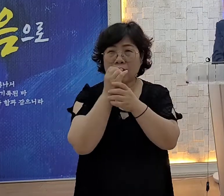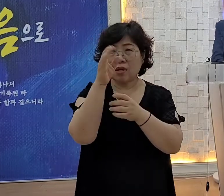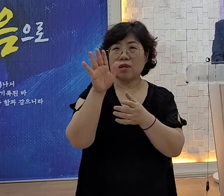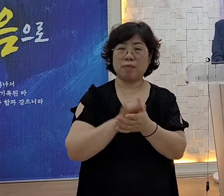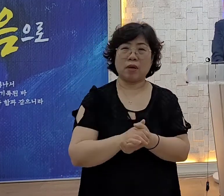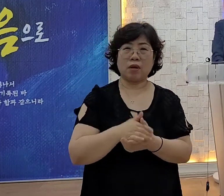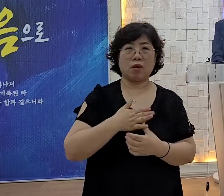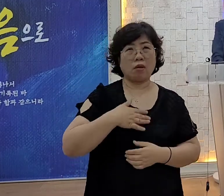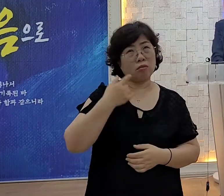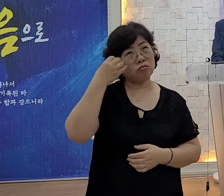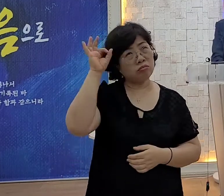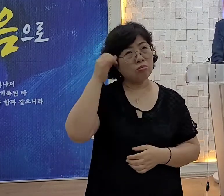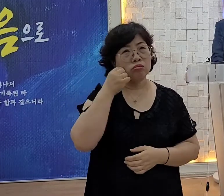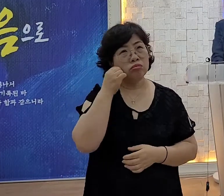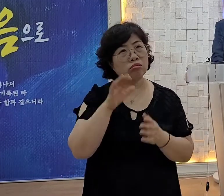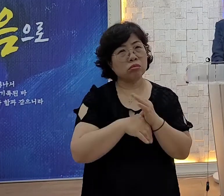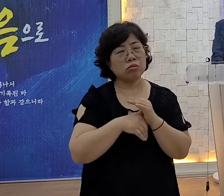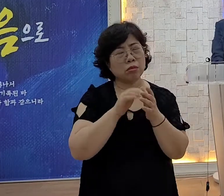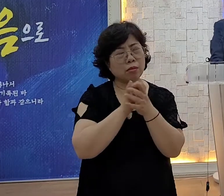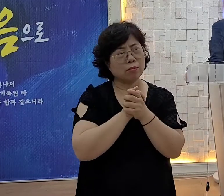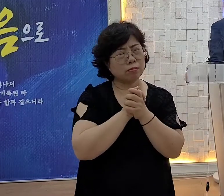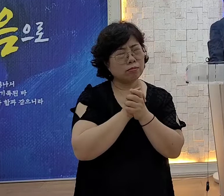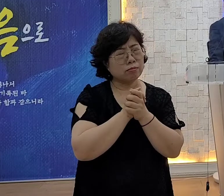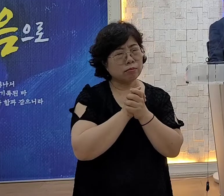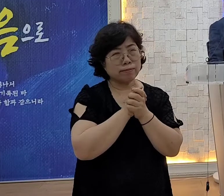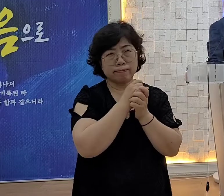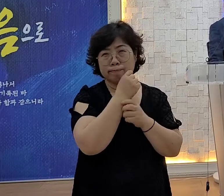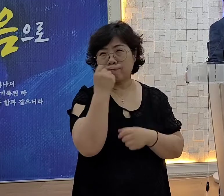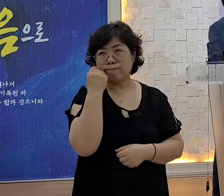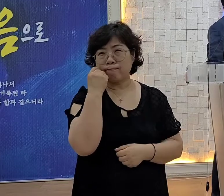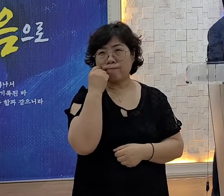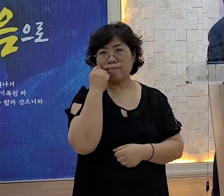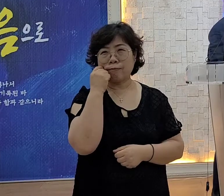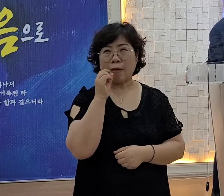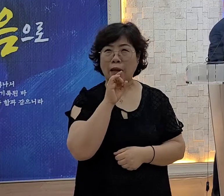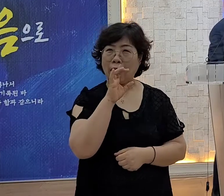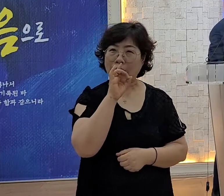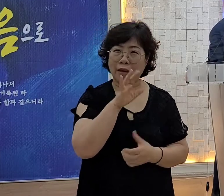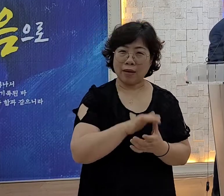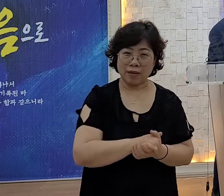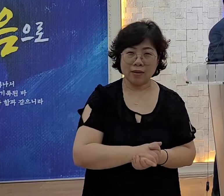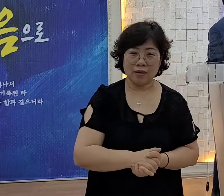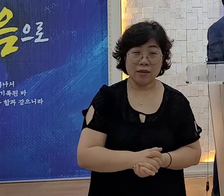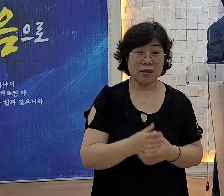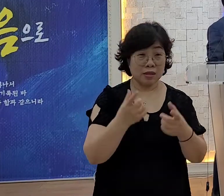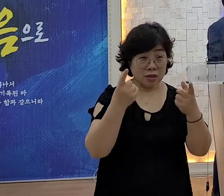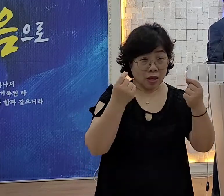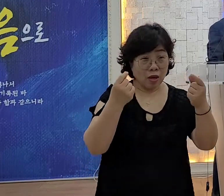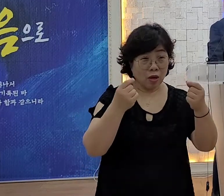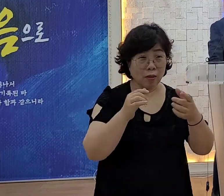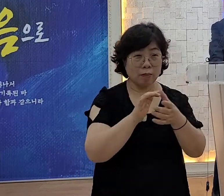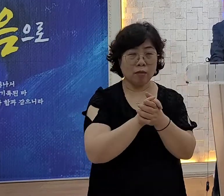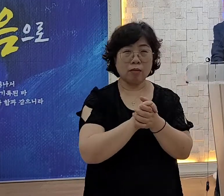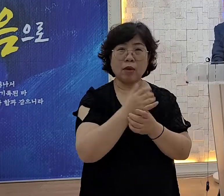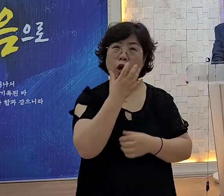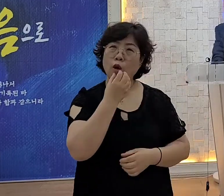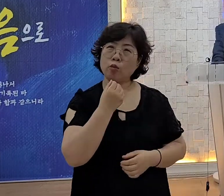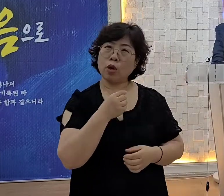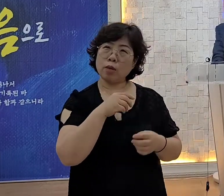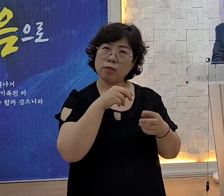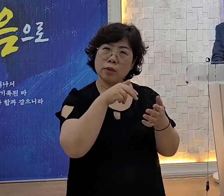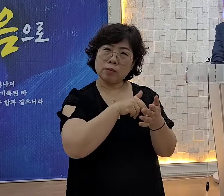뭐 걸리는 거 있어도 아멘 안 하잖아요. 이 아브라함도 마찬가지. 저는 방금 나는 네 방패다 했을